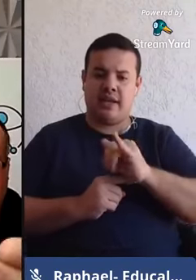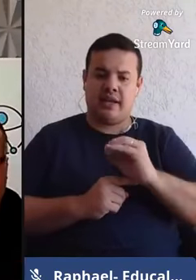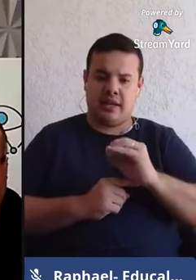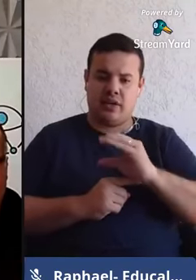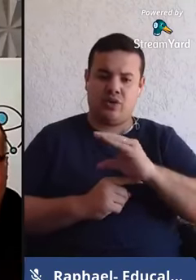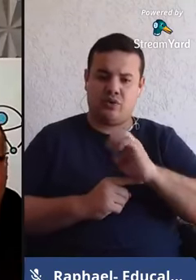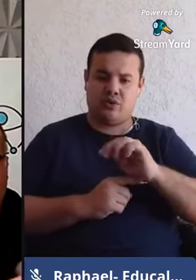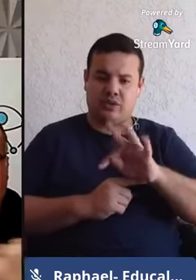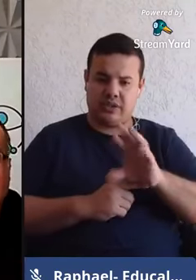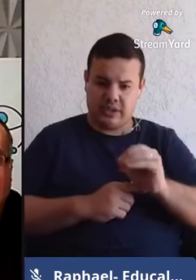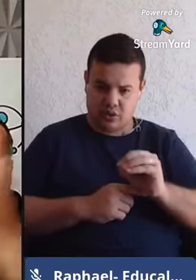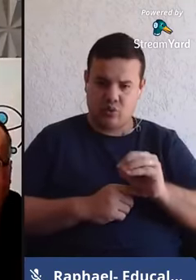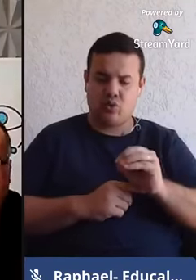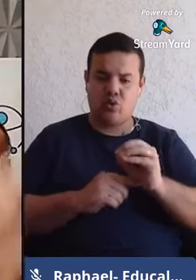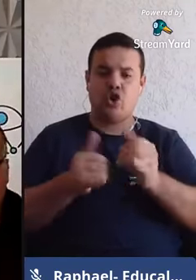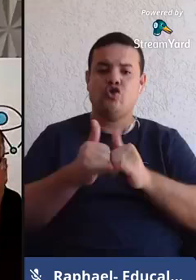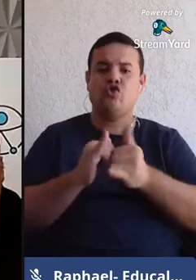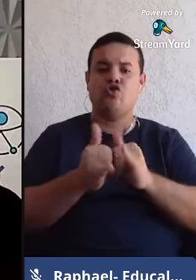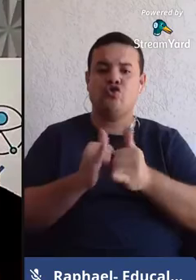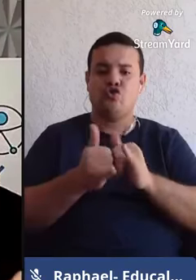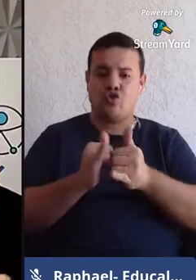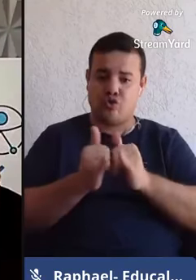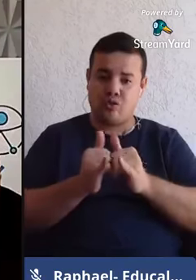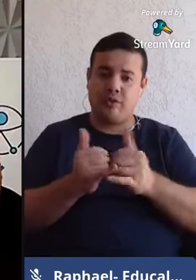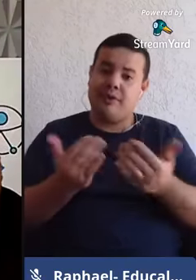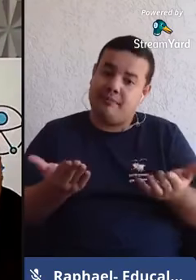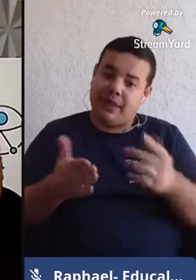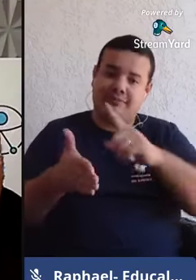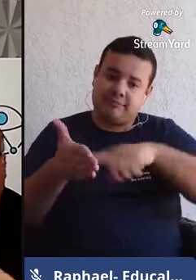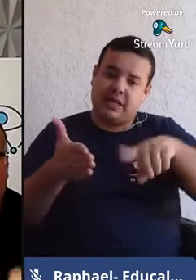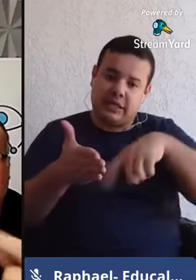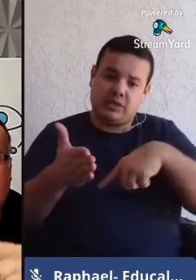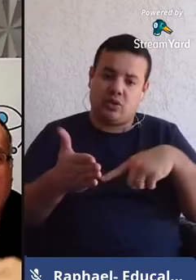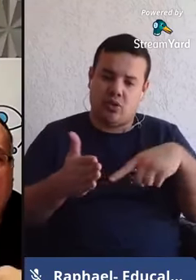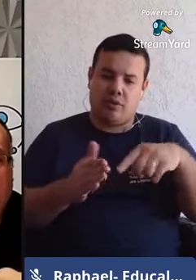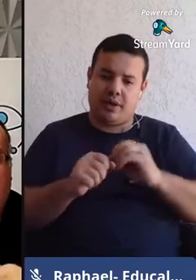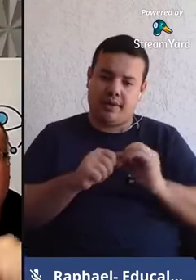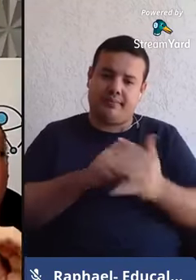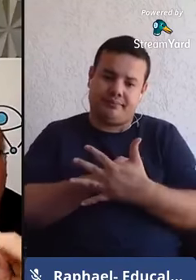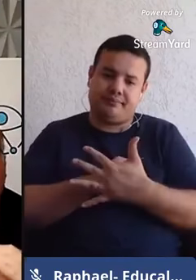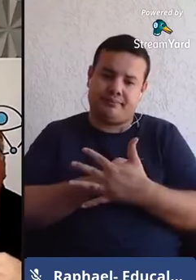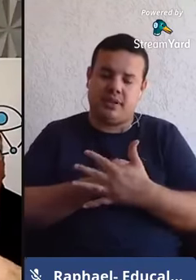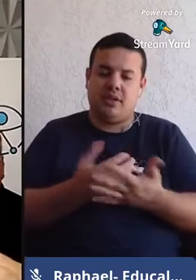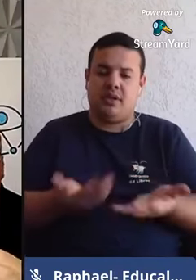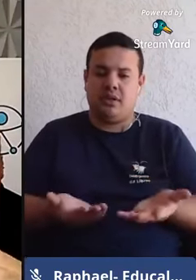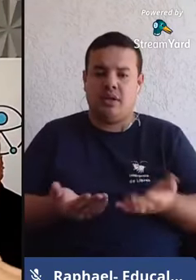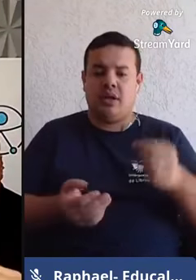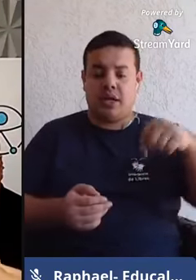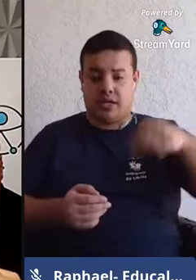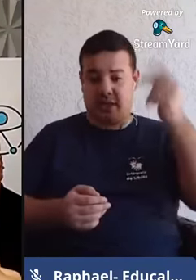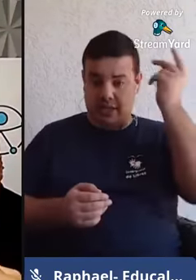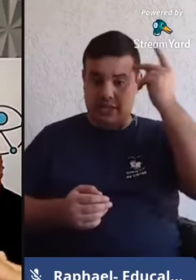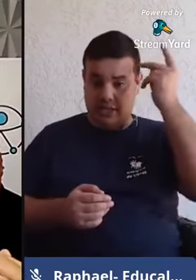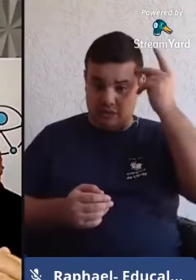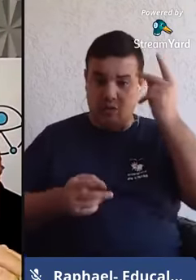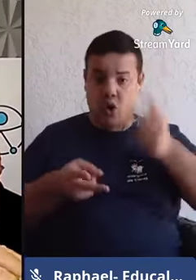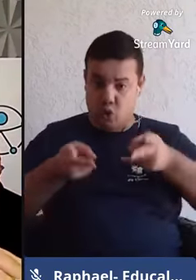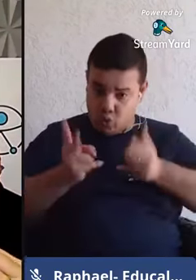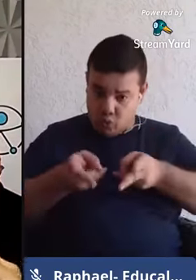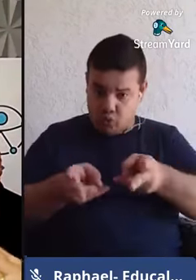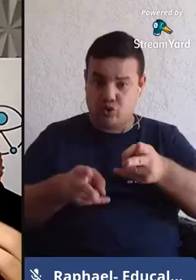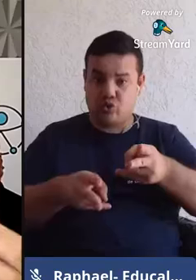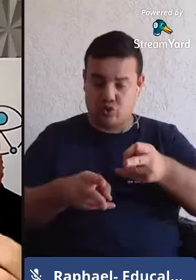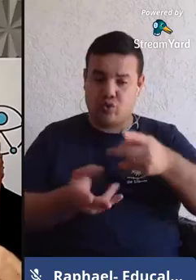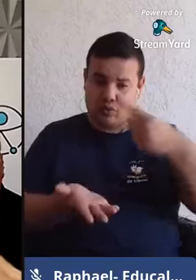feira por questão da santa pandemia aí, né? Então a gente teve que cancelar. Em São Paulo, a gente está mantendo a data de setembro.